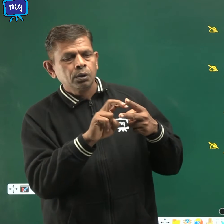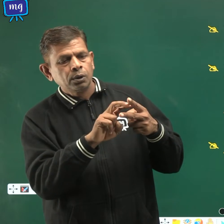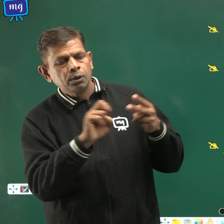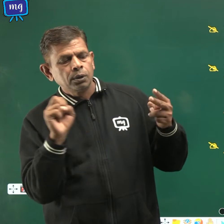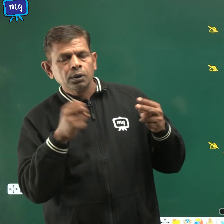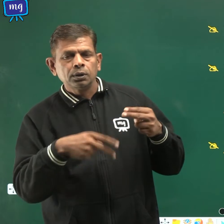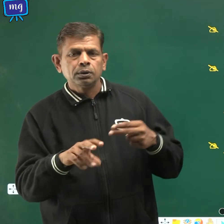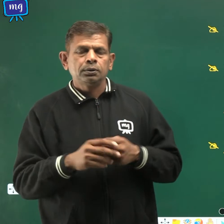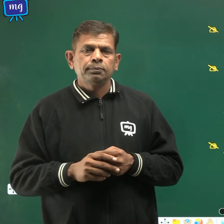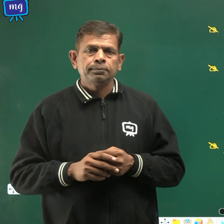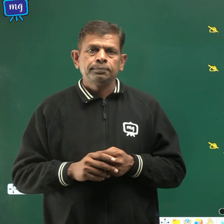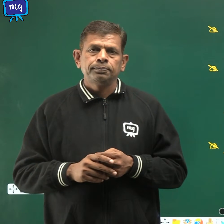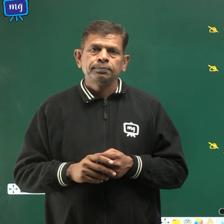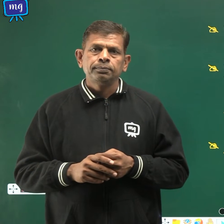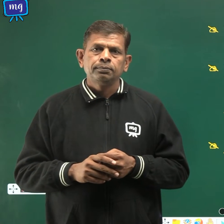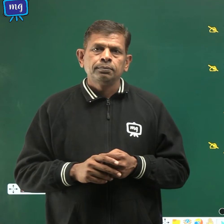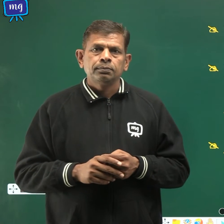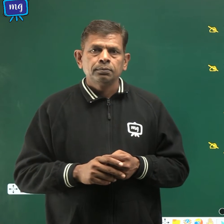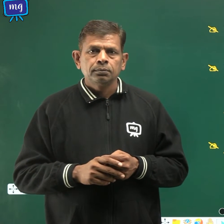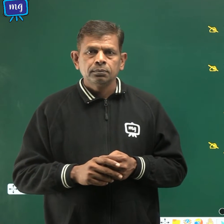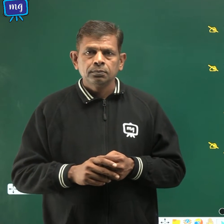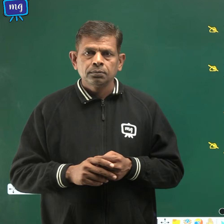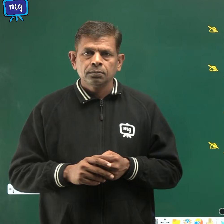निकाल देना चाहिए।